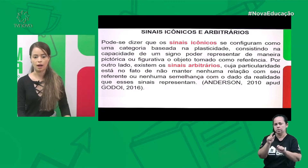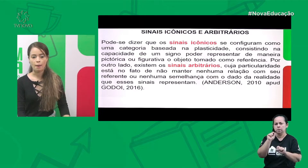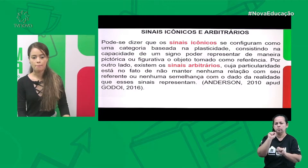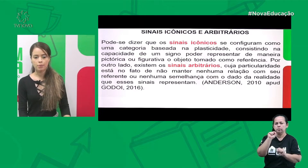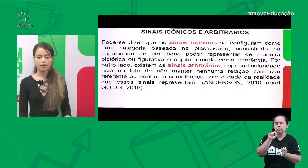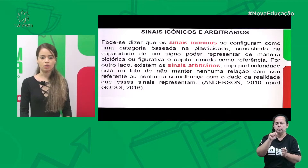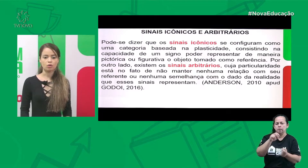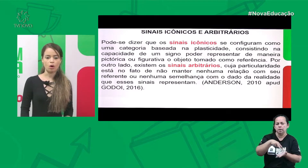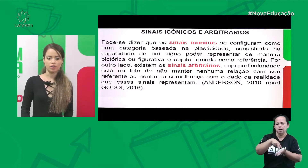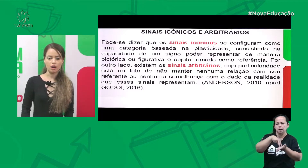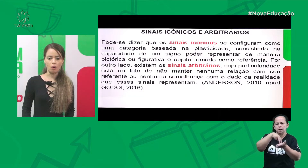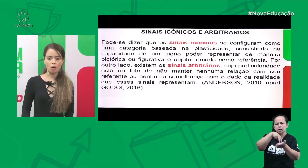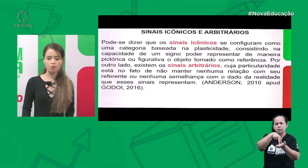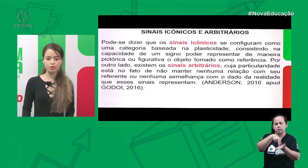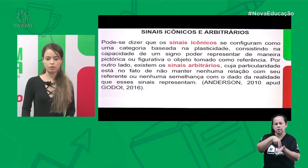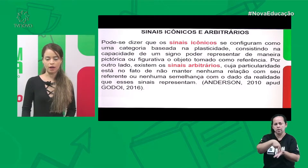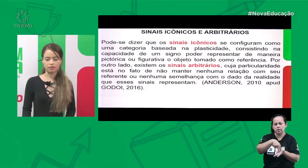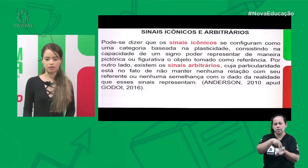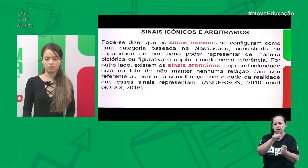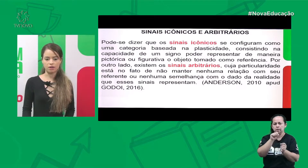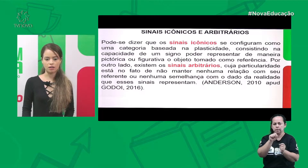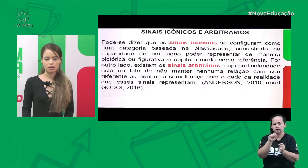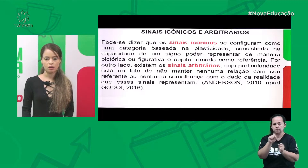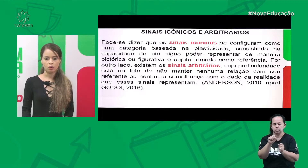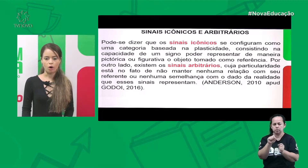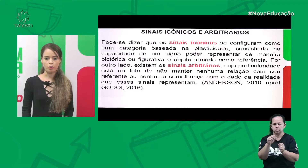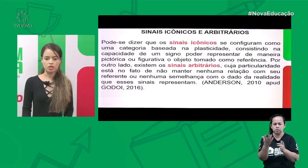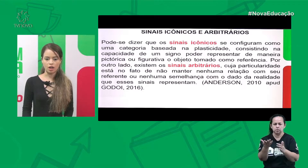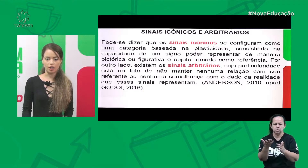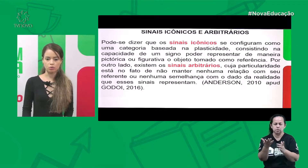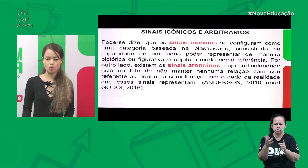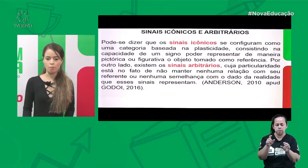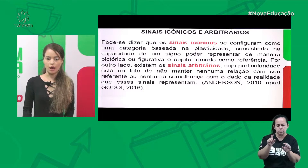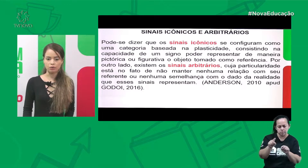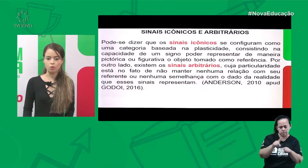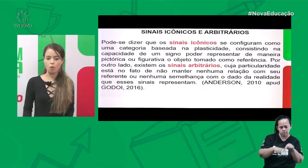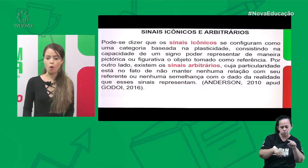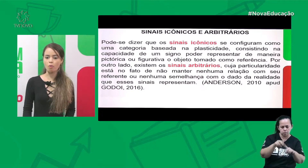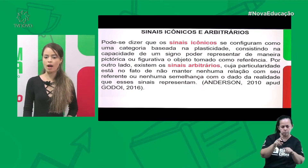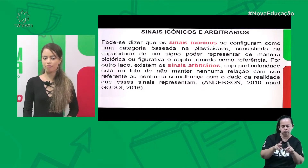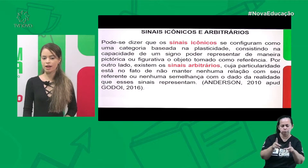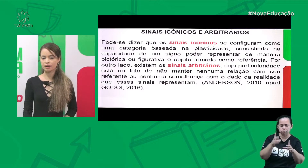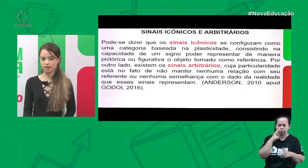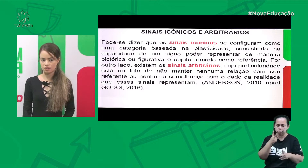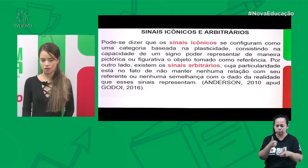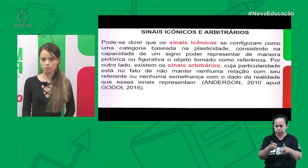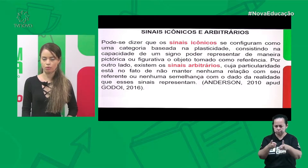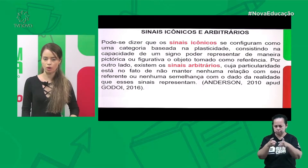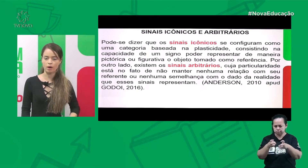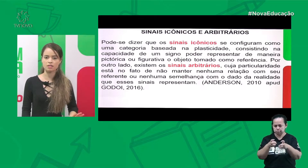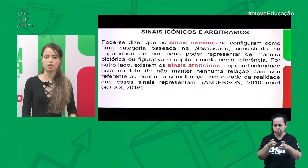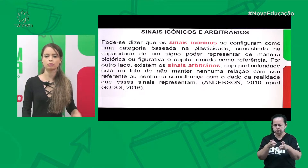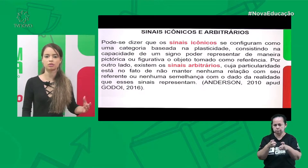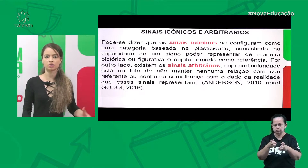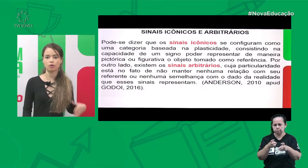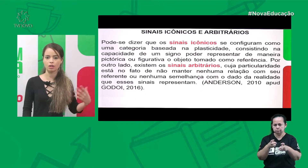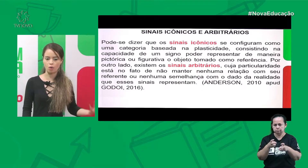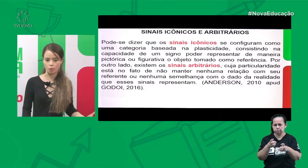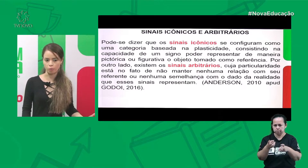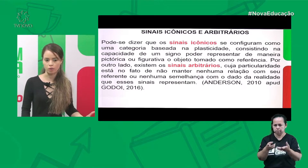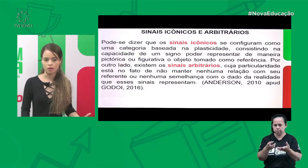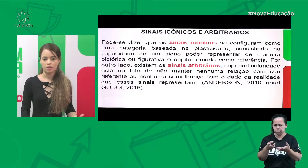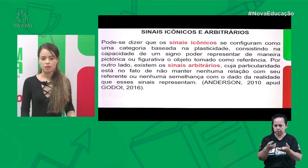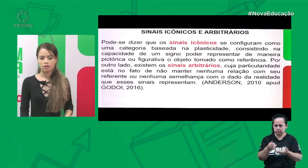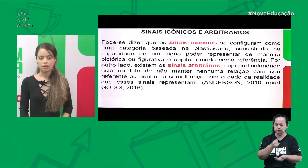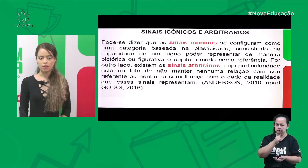maneira pictórica ou figurativa o objeto tomado como referência, que foi o exemplo do sinal de